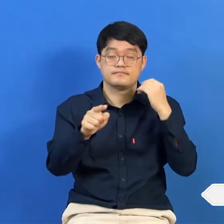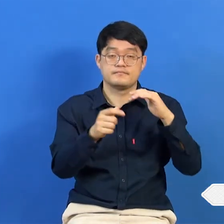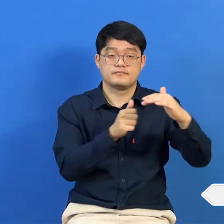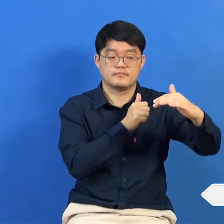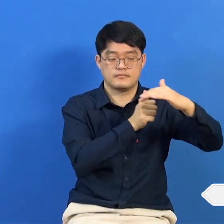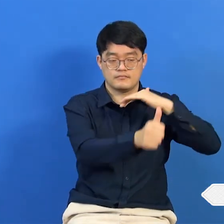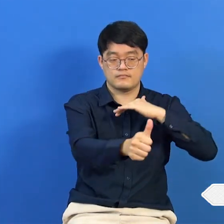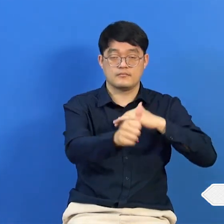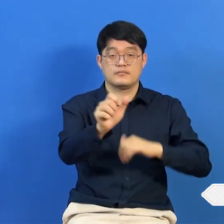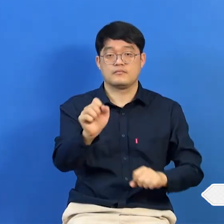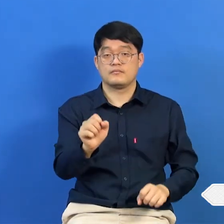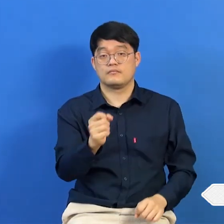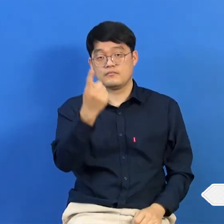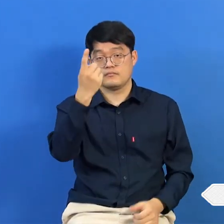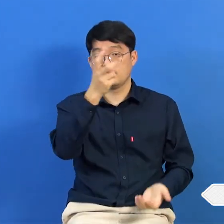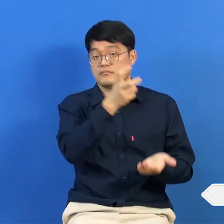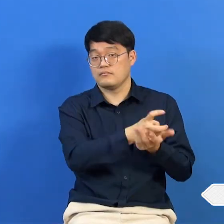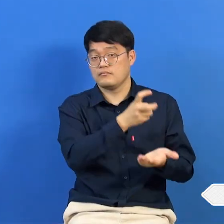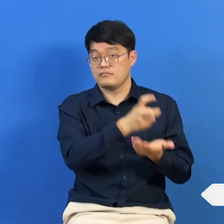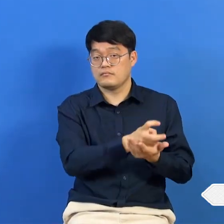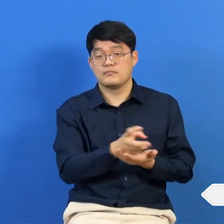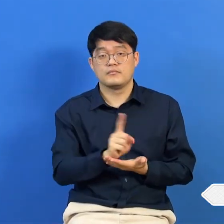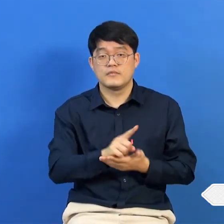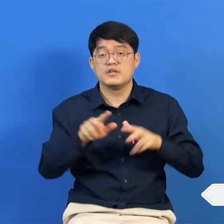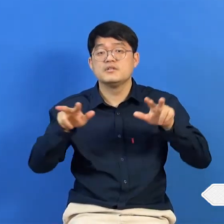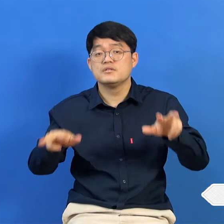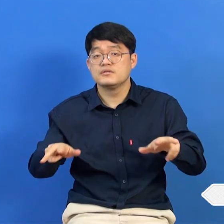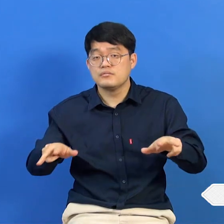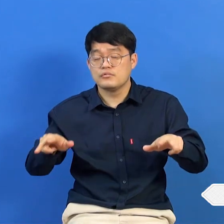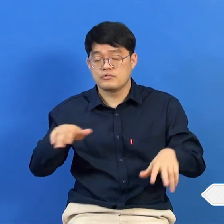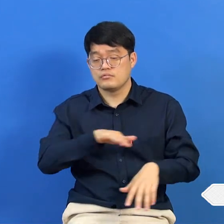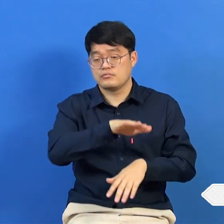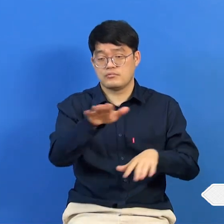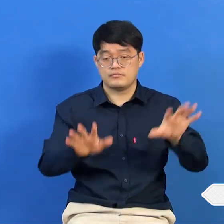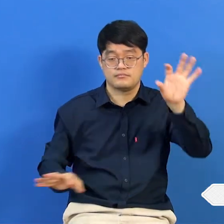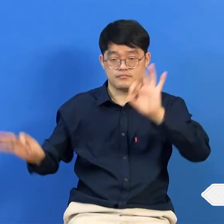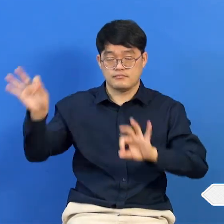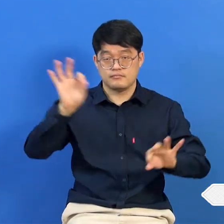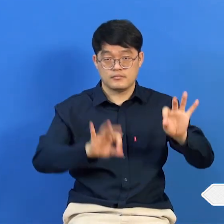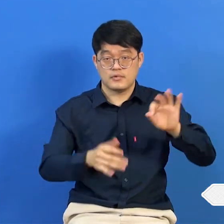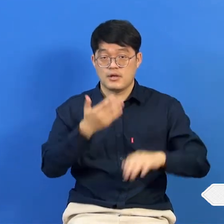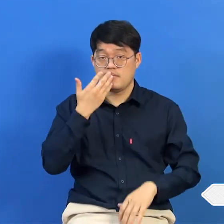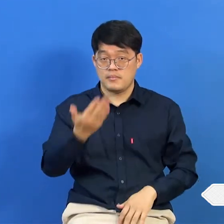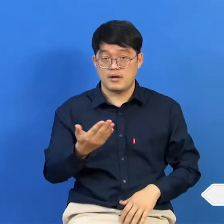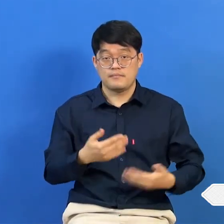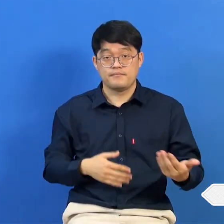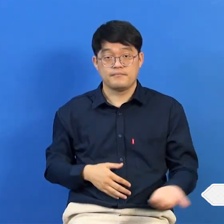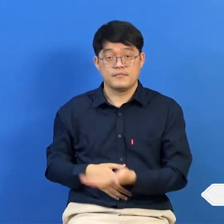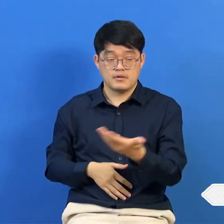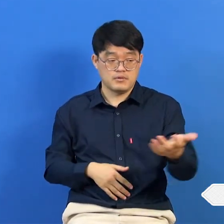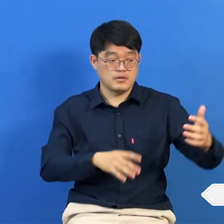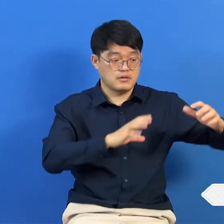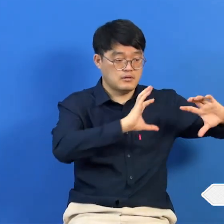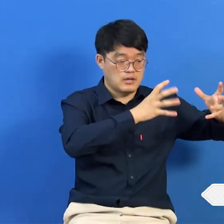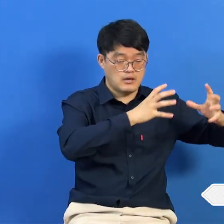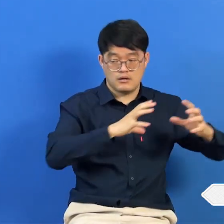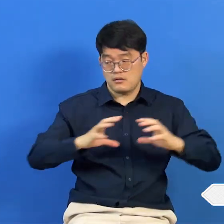대표성의 원리는 지금도 얼마든지 우리가 찾아볼 수 있습니다. 나라끼리 조약을 맺을